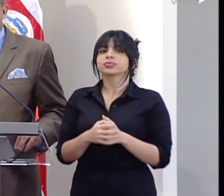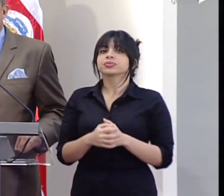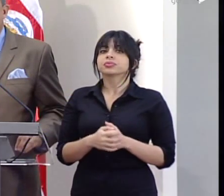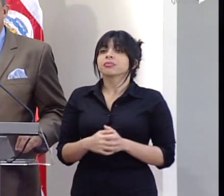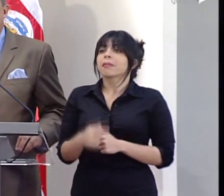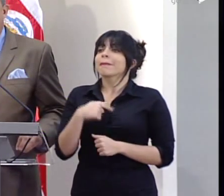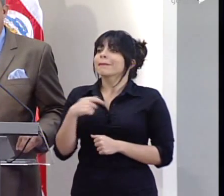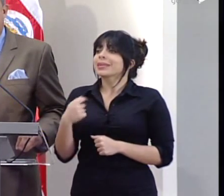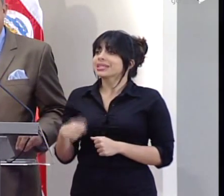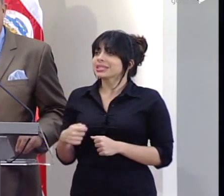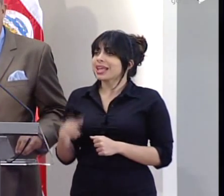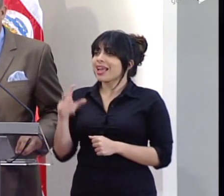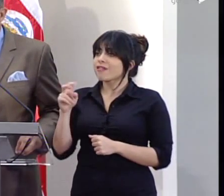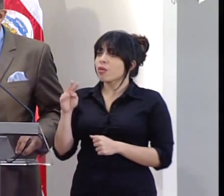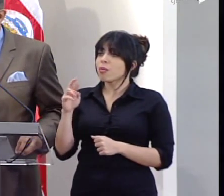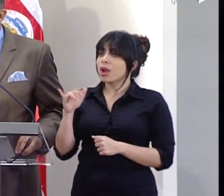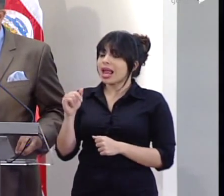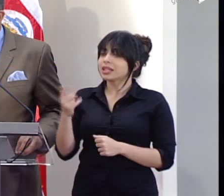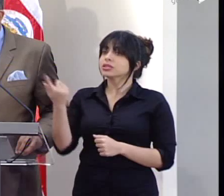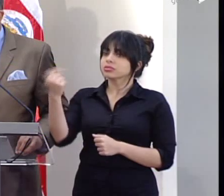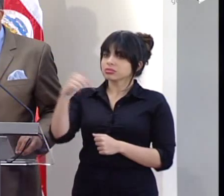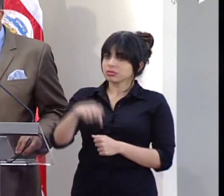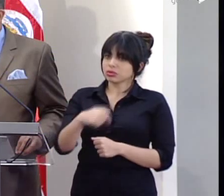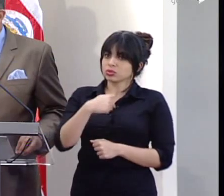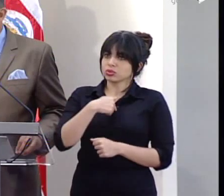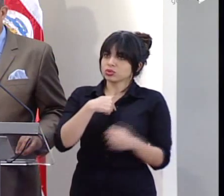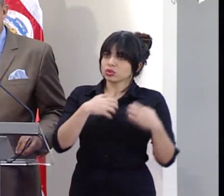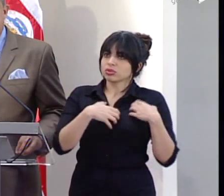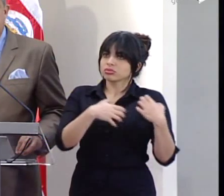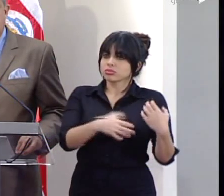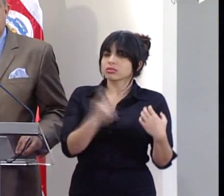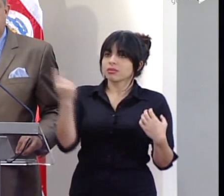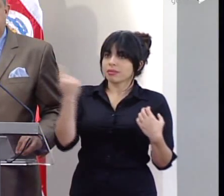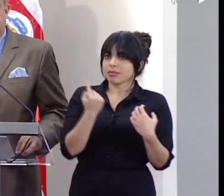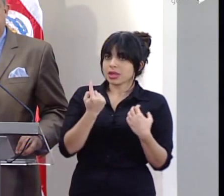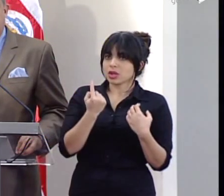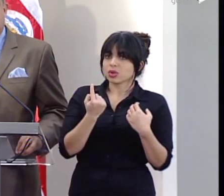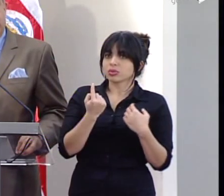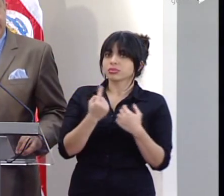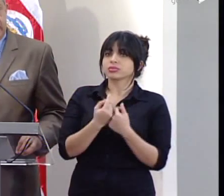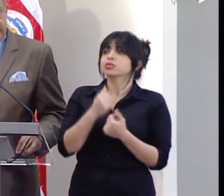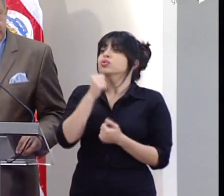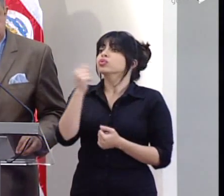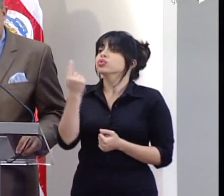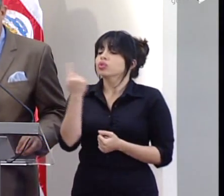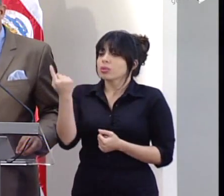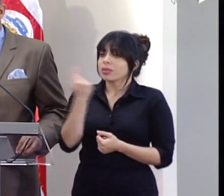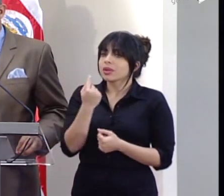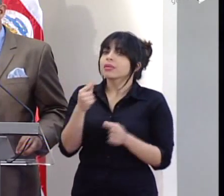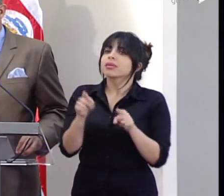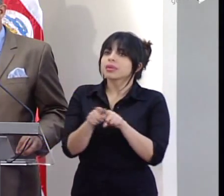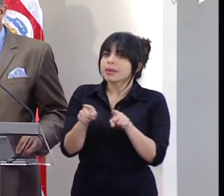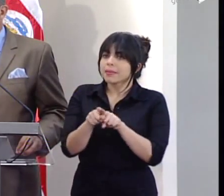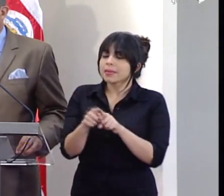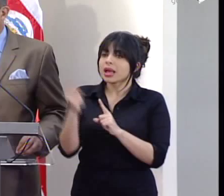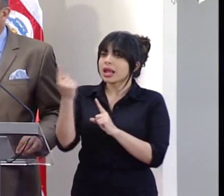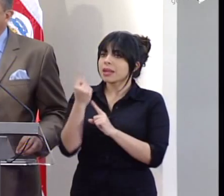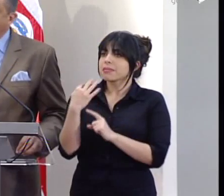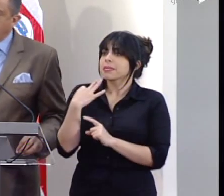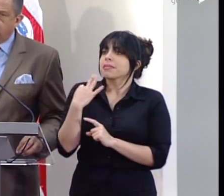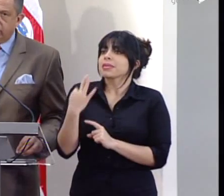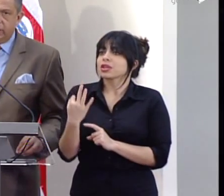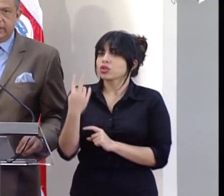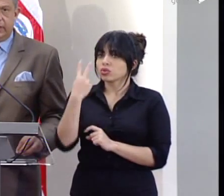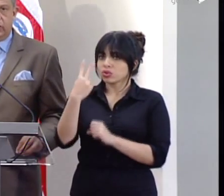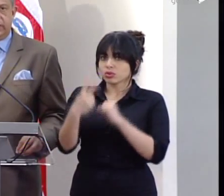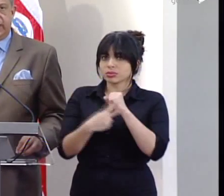el presidente Evo Morales estuvo presente en mi toma de posesión. No solamente eso, sino que también me invitó en